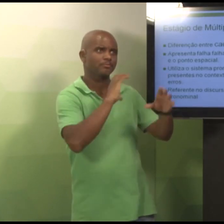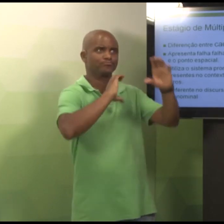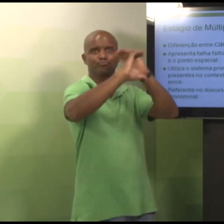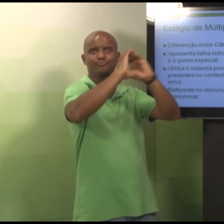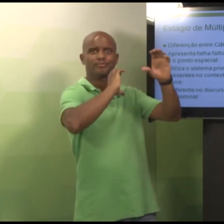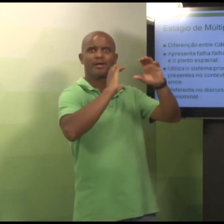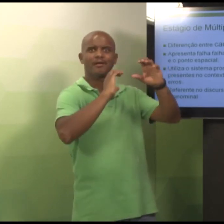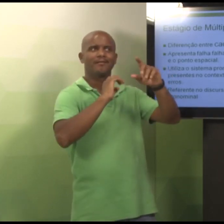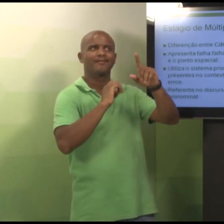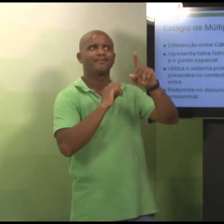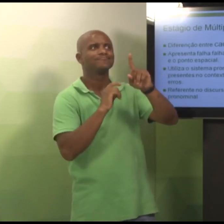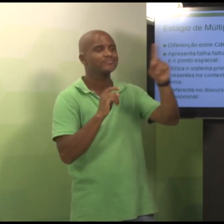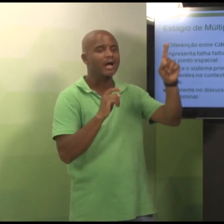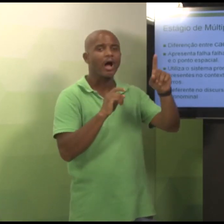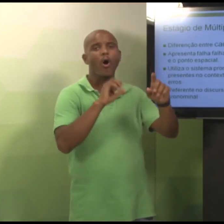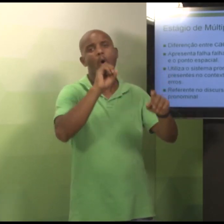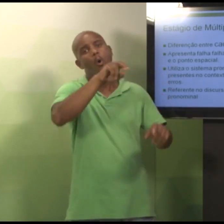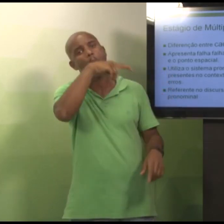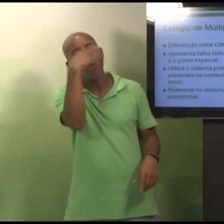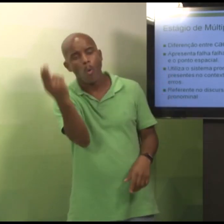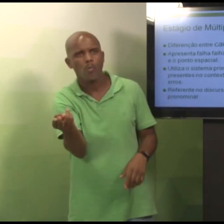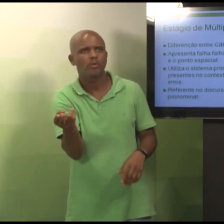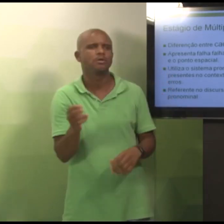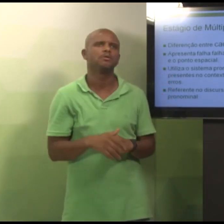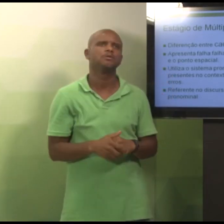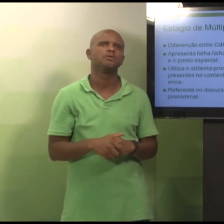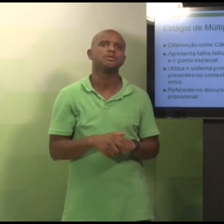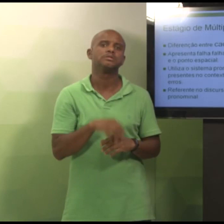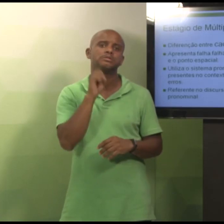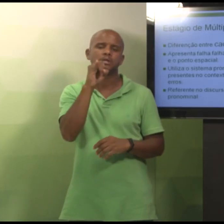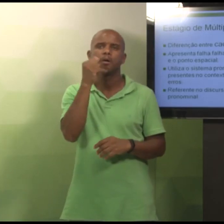essa informação. Ela consegue se comunicar em língua de sinais.